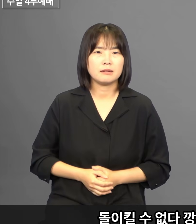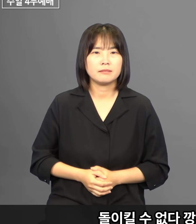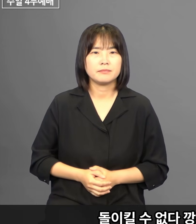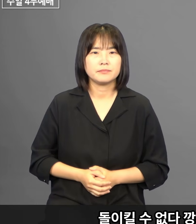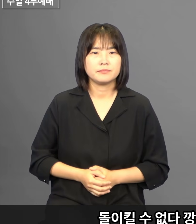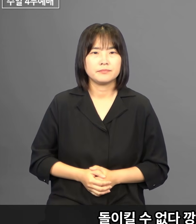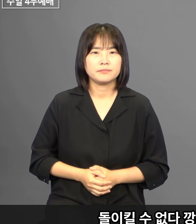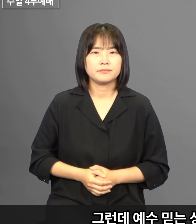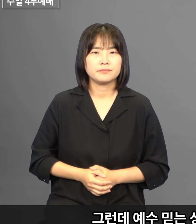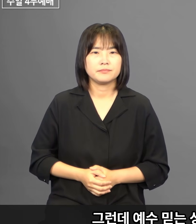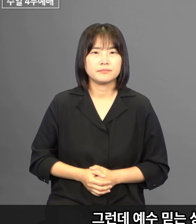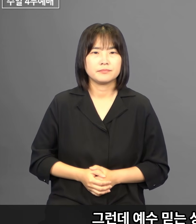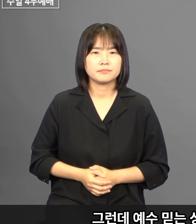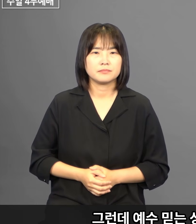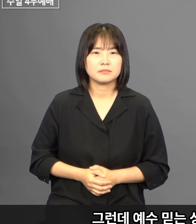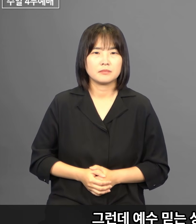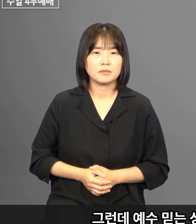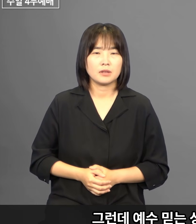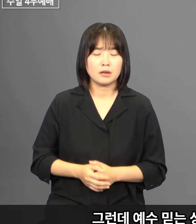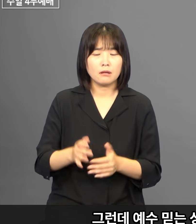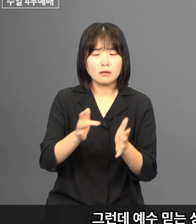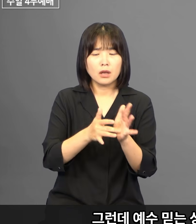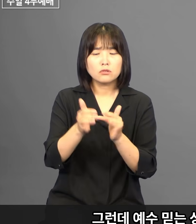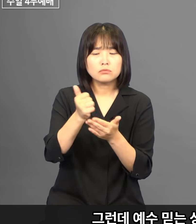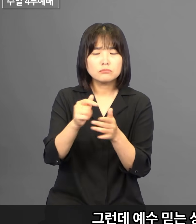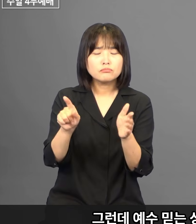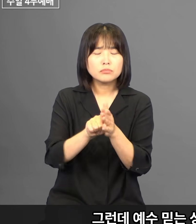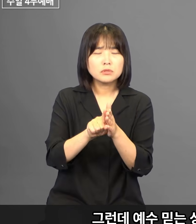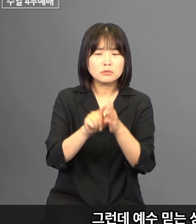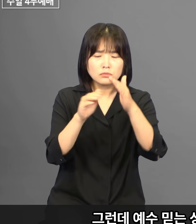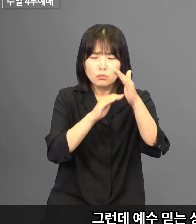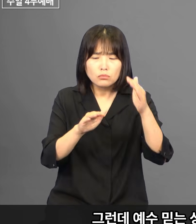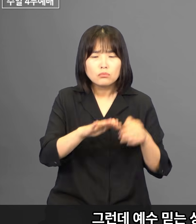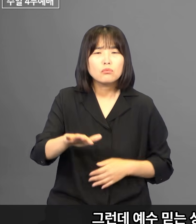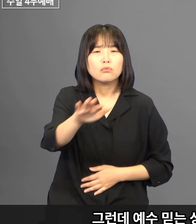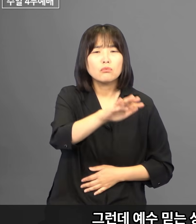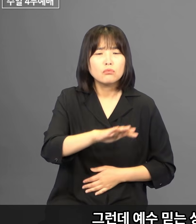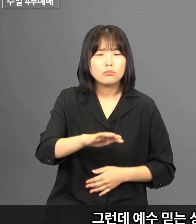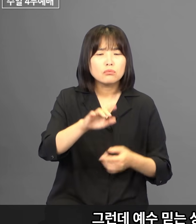거예요. 근데 예수 믿는 성도들이 그걸 모르는 거예요.